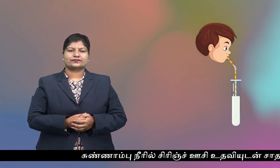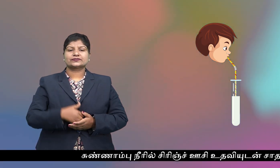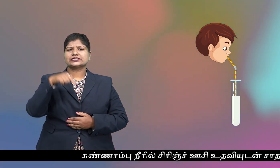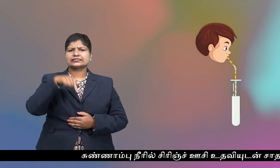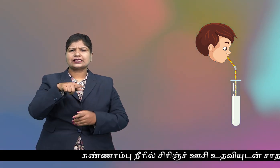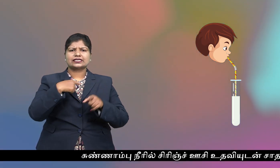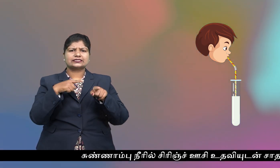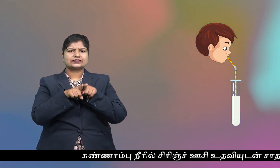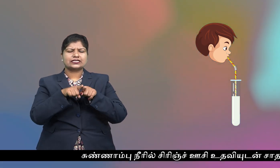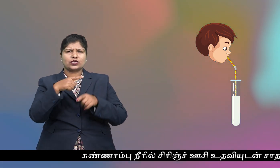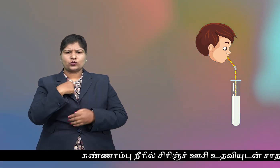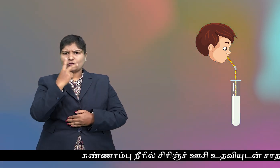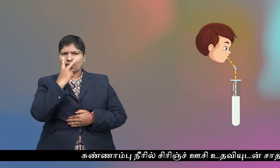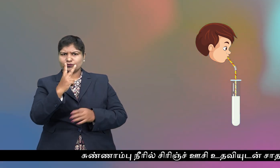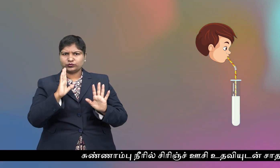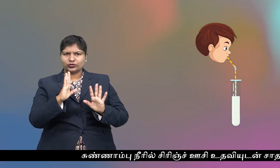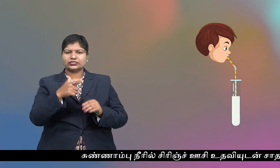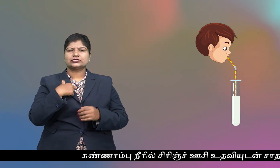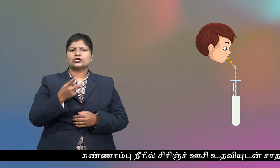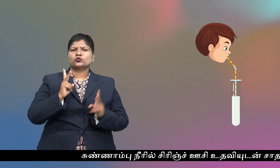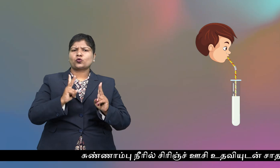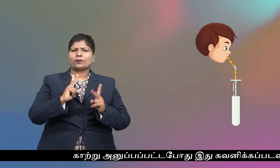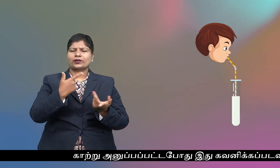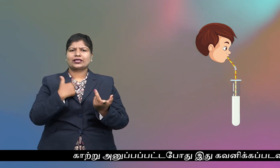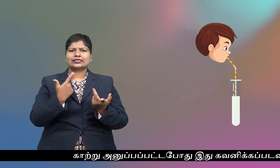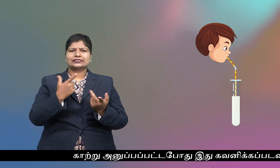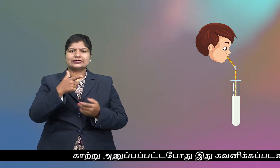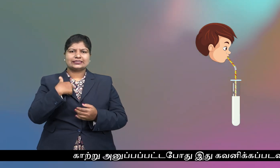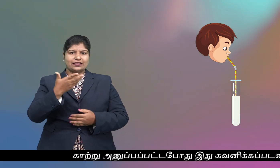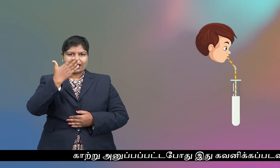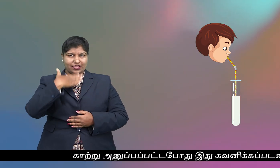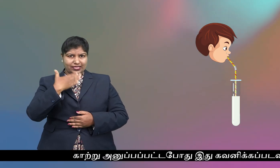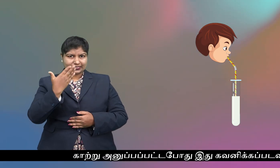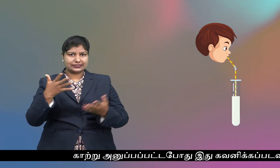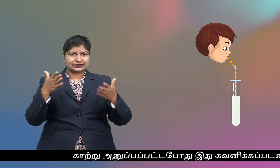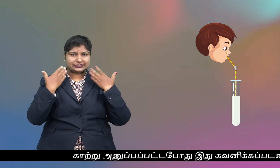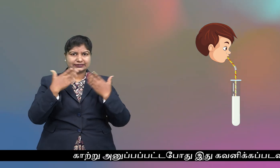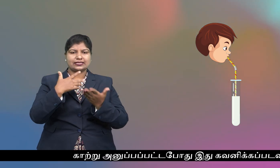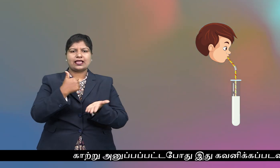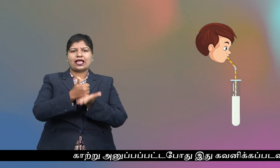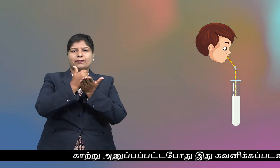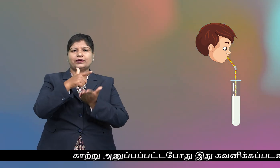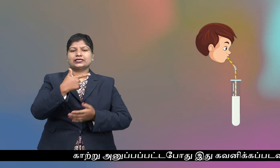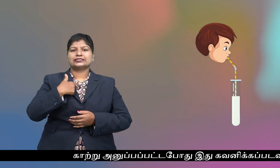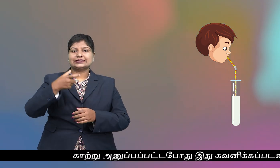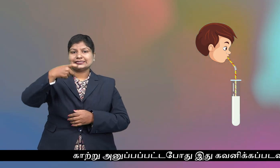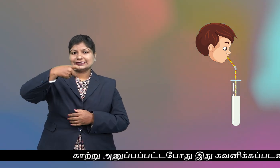சுண்ணாம்பு நீரில் சிரிஞ்ச் ஊசி உதவியுடன் சாதாரண காற்று அனுப்பப்பட்ட போது இது கவனிக்கப்படவில்லை.